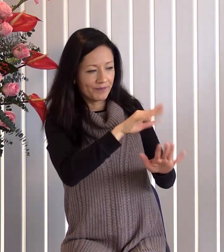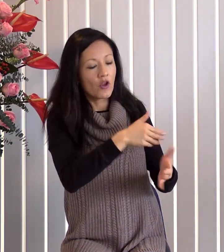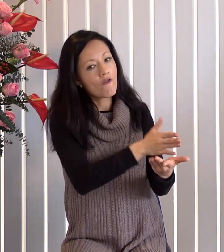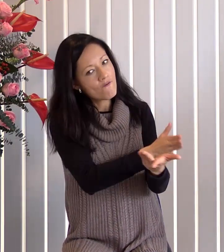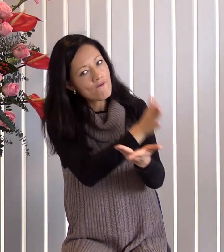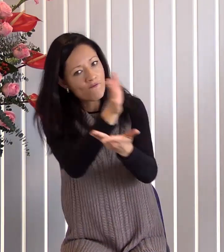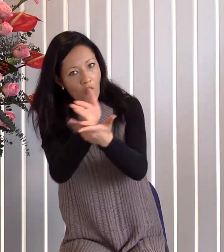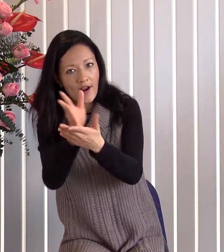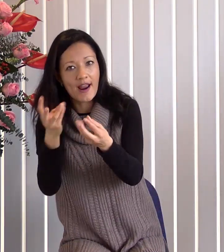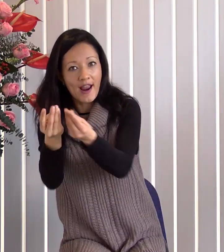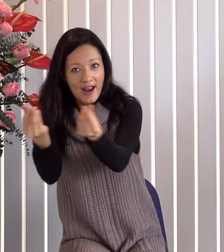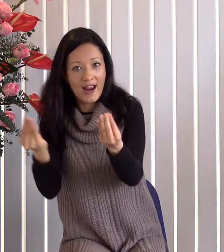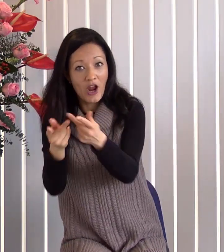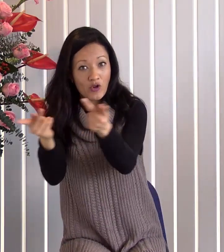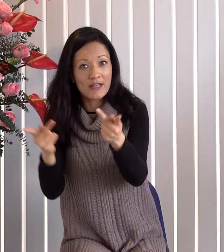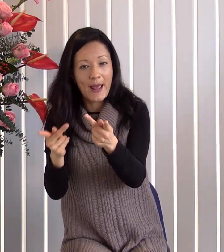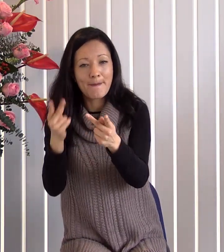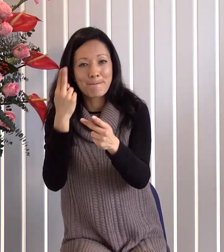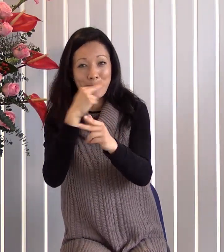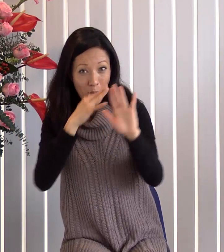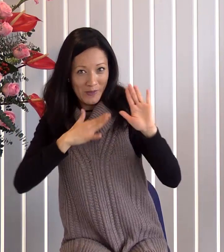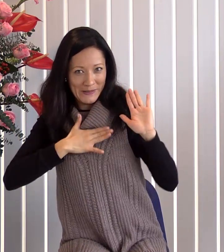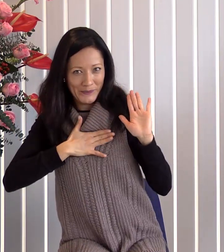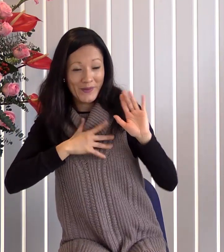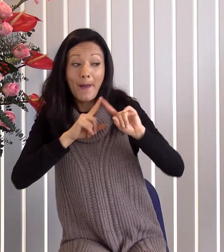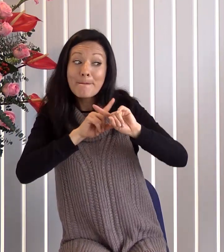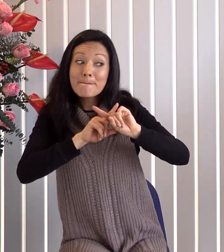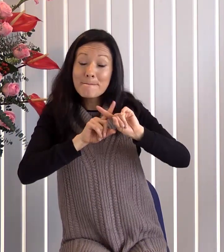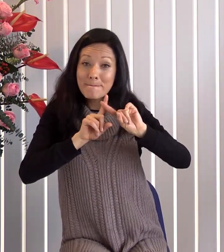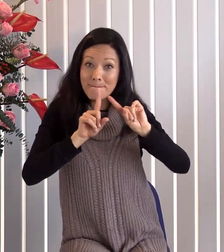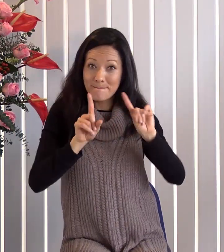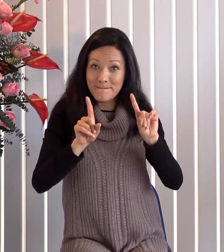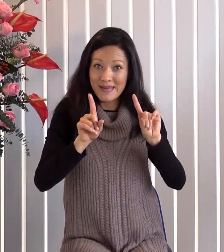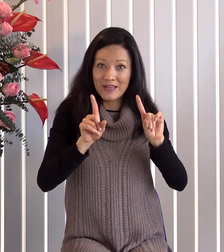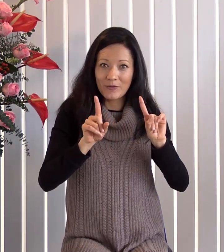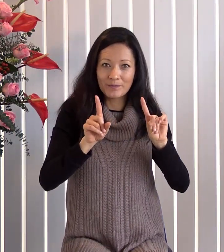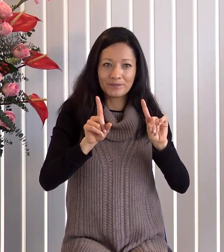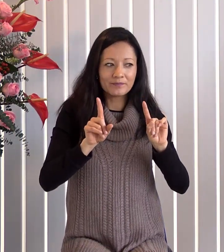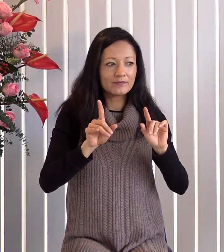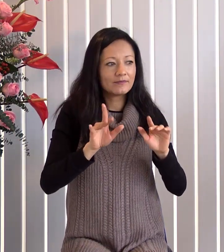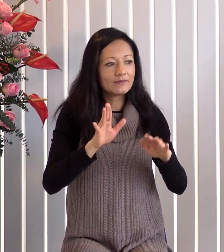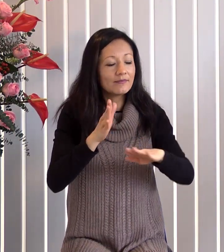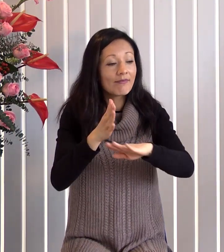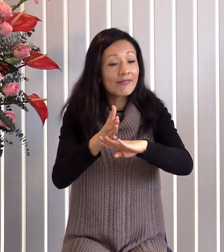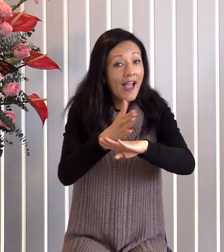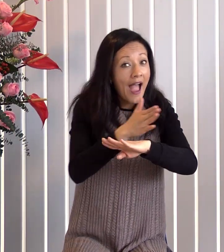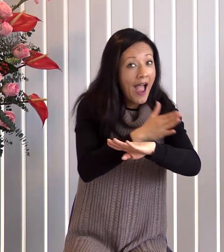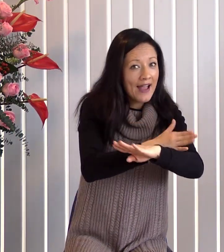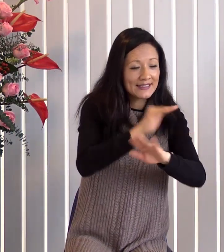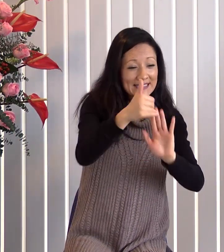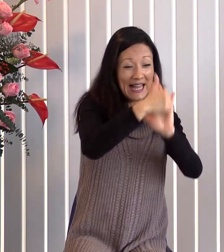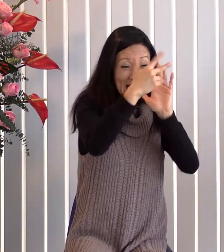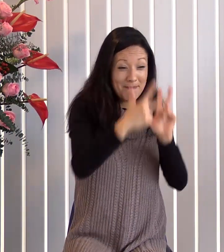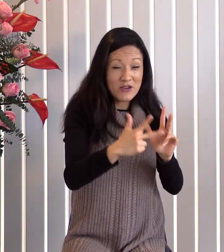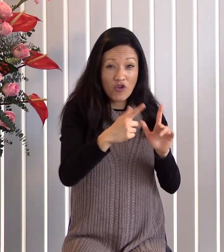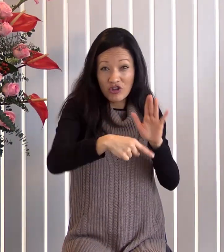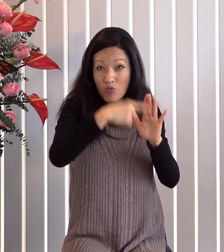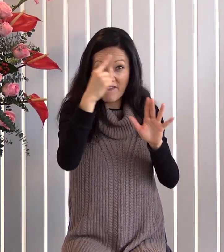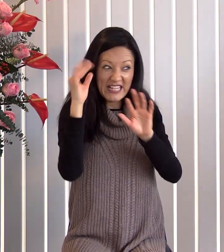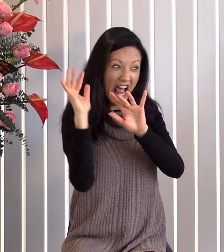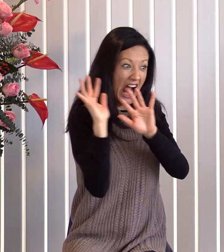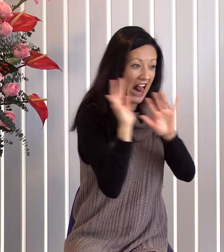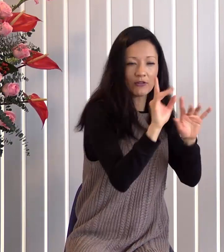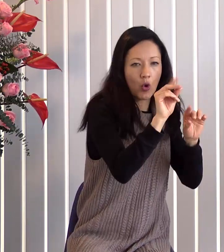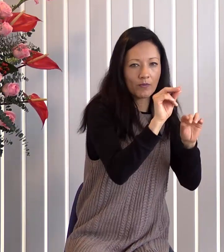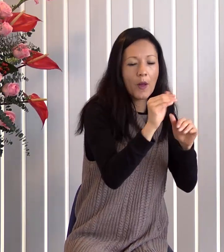tierra prometida, pero no voy a sacar todavía a las fieras delante de ustedes y a los enemigos. No se los voy a sacar todos de una